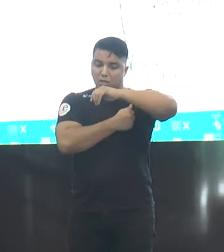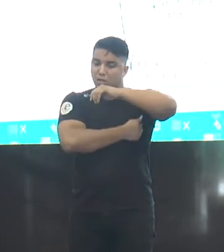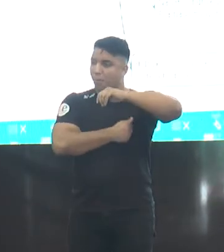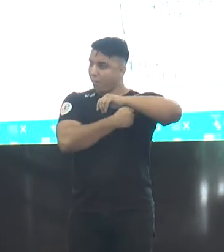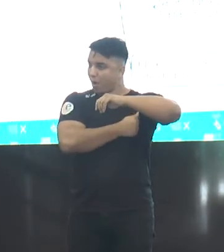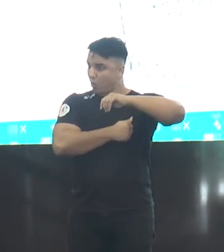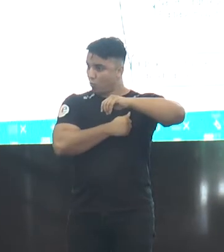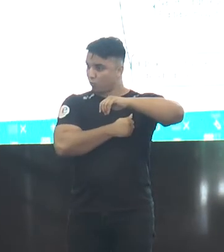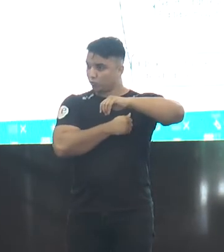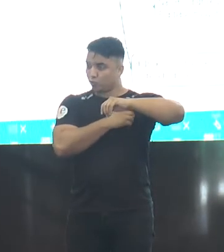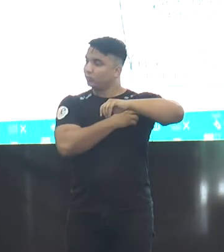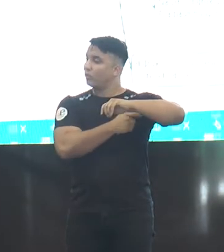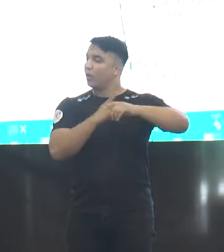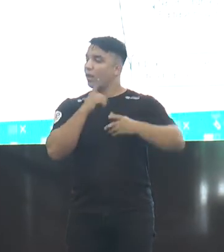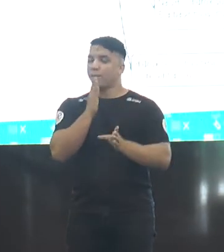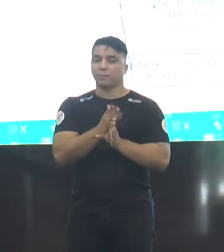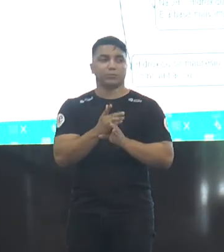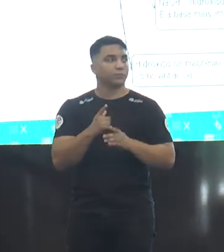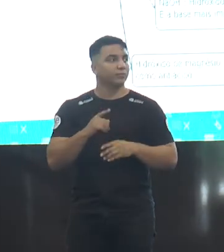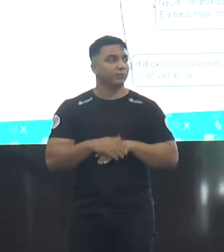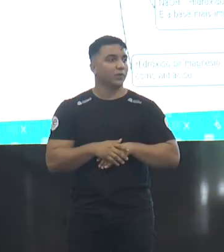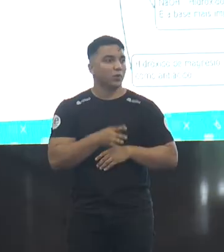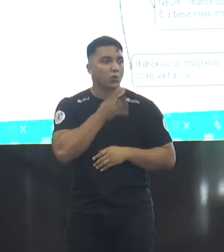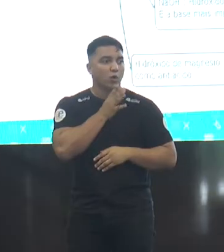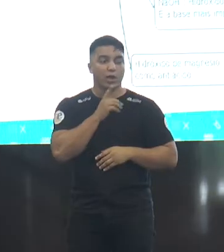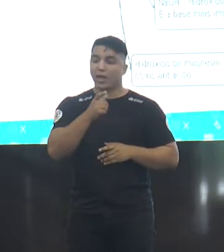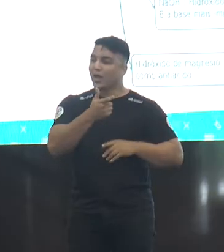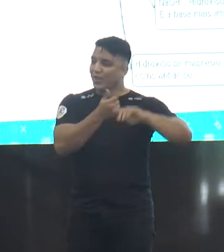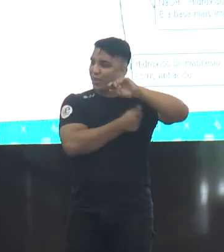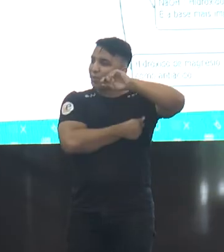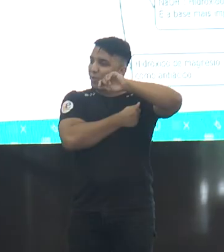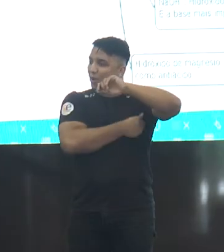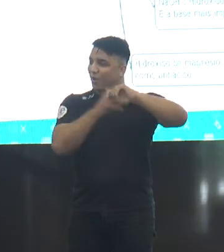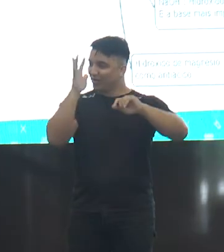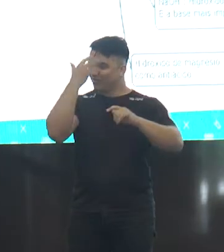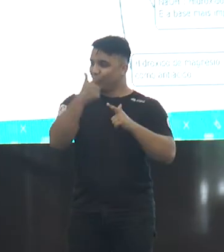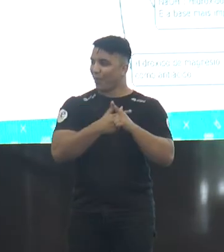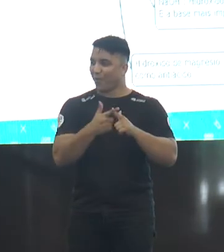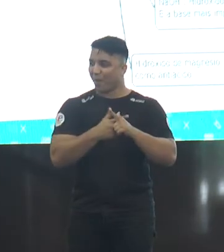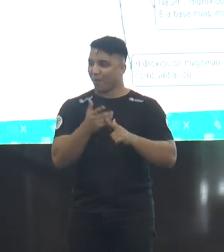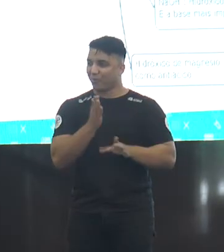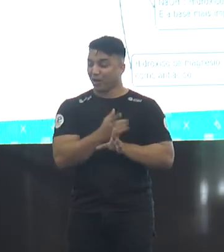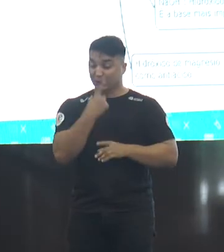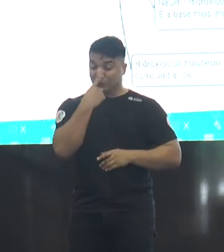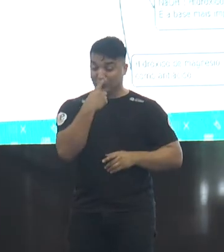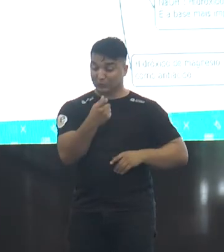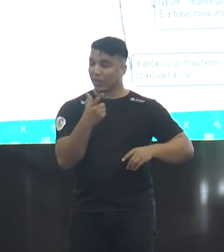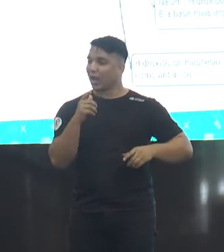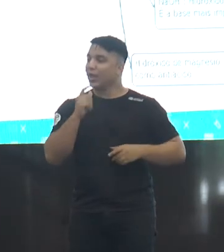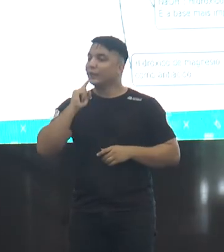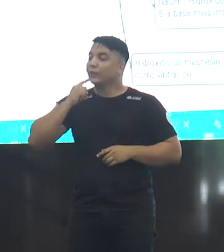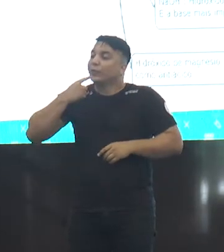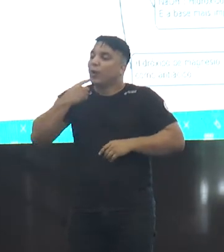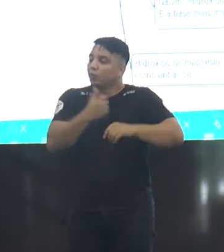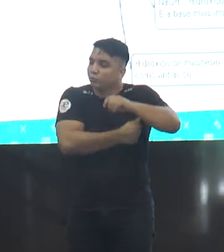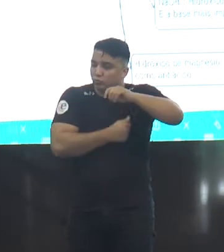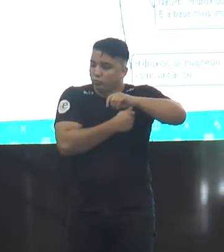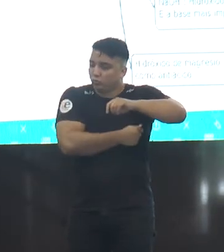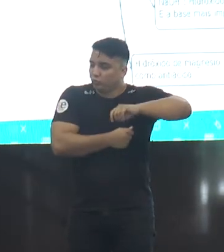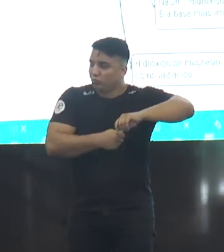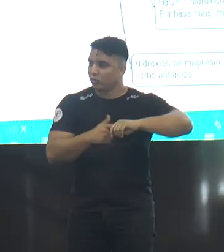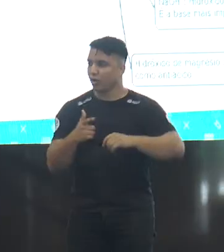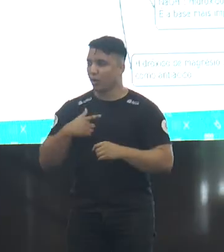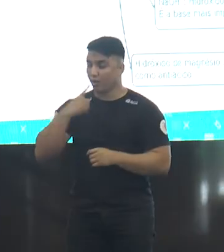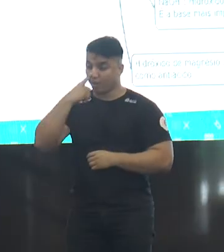axila? Acho que alguns já ouviram falar que um limãozinho resolve o problema de muita gente, não já? Tá